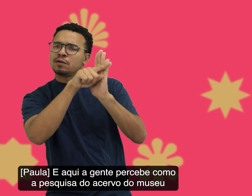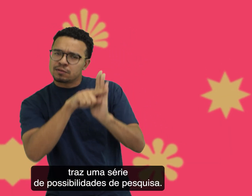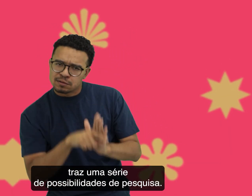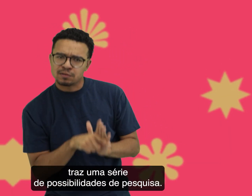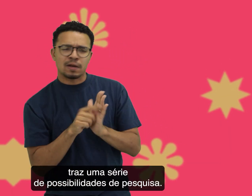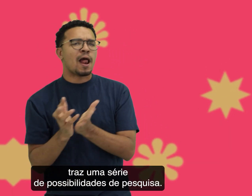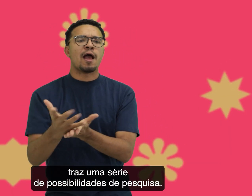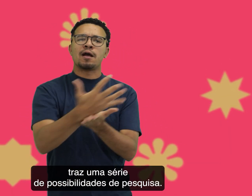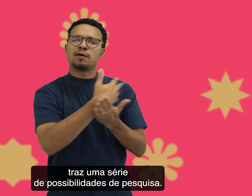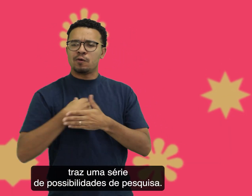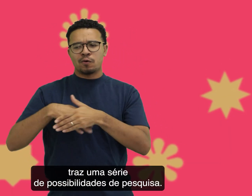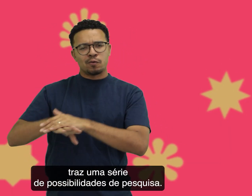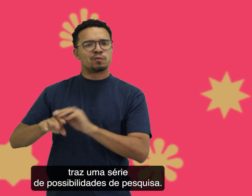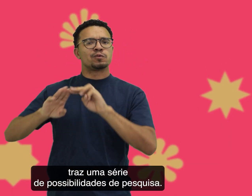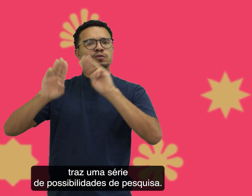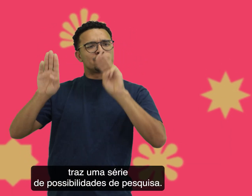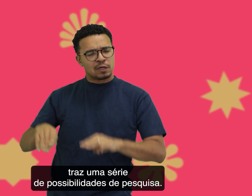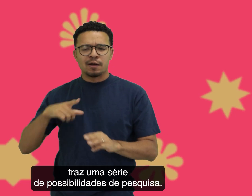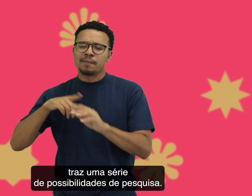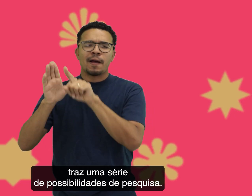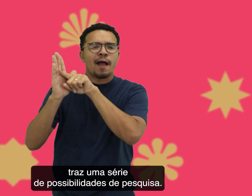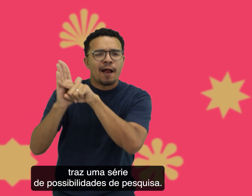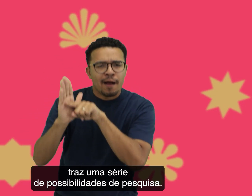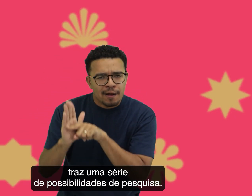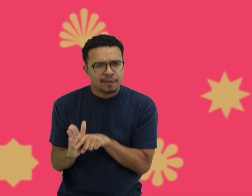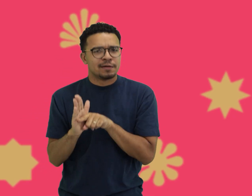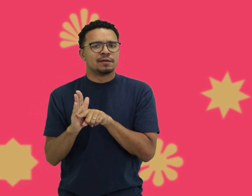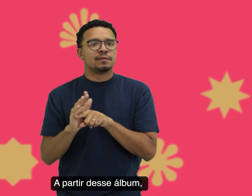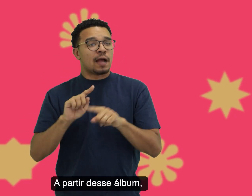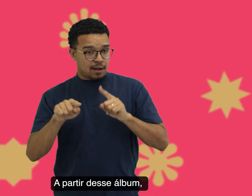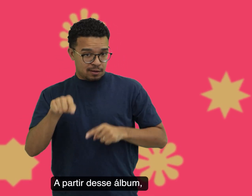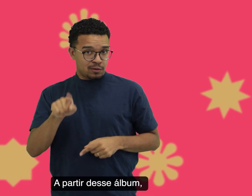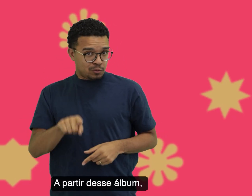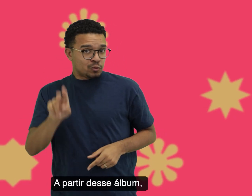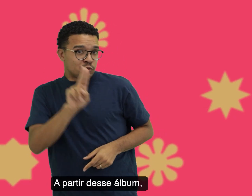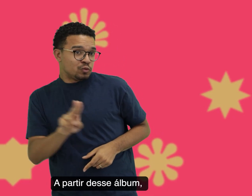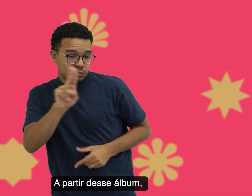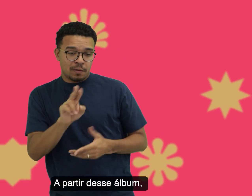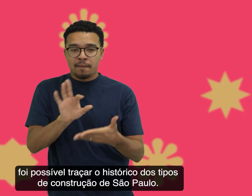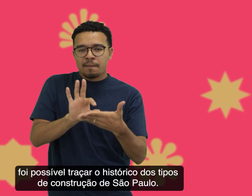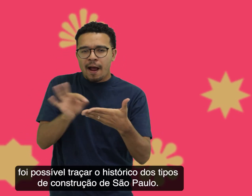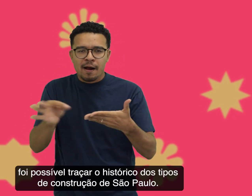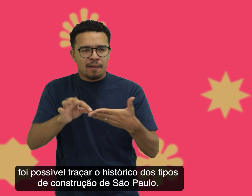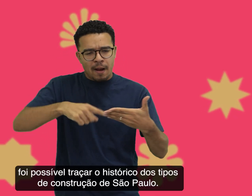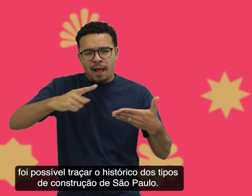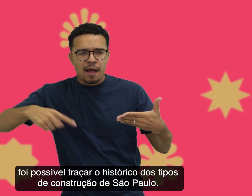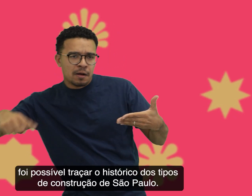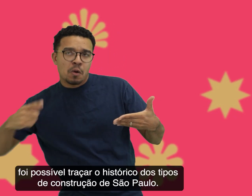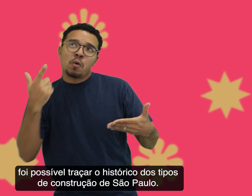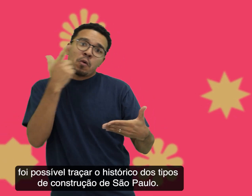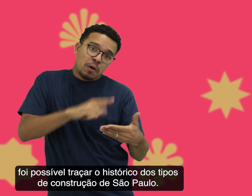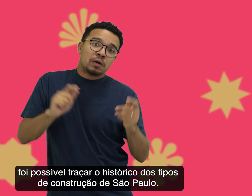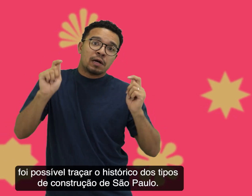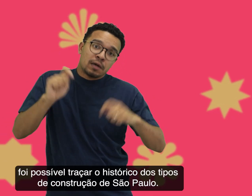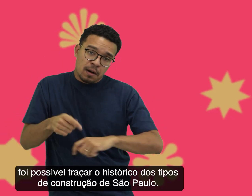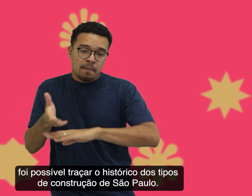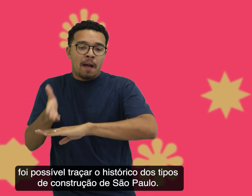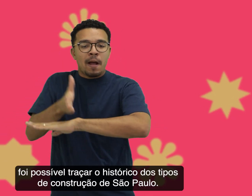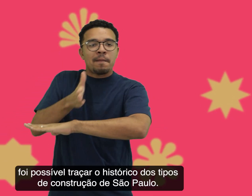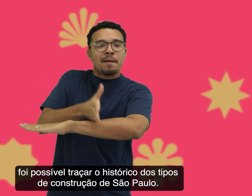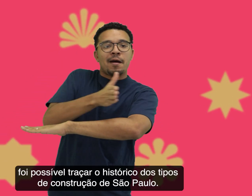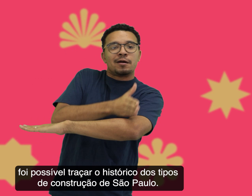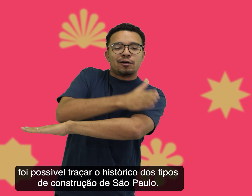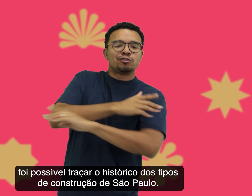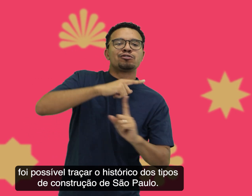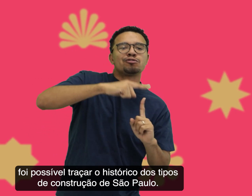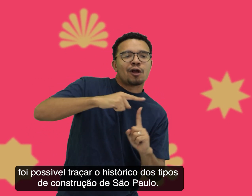do acervo do museu traz uma série de possibilidades de pesquisa. A partir desse álbum, foi possível traçar o